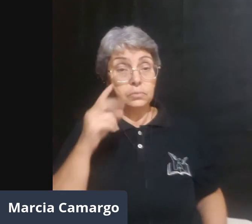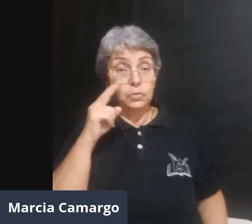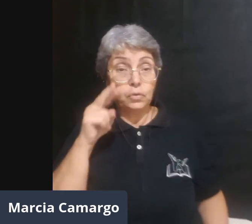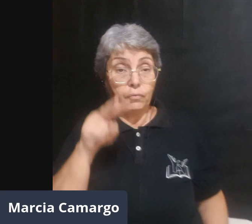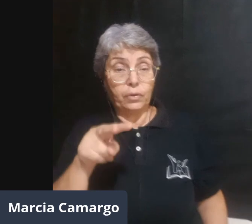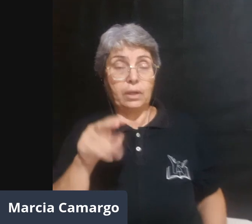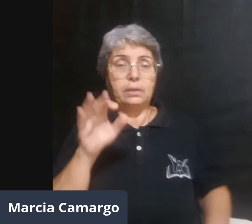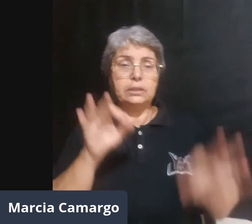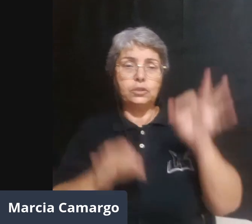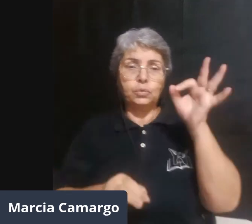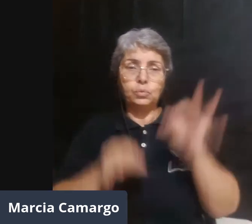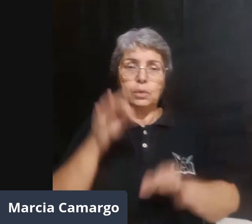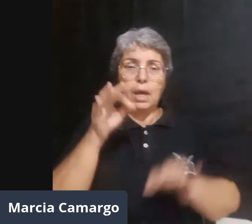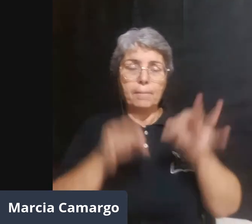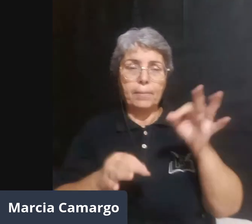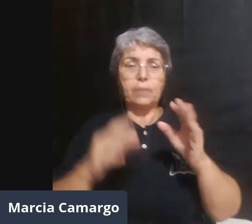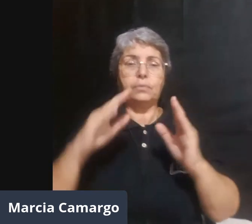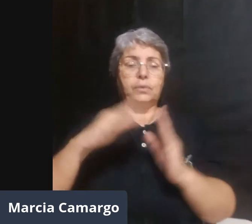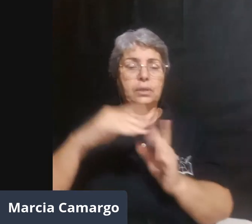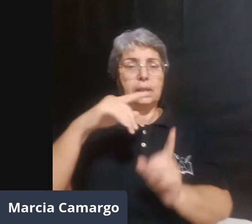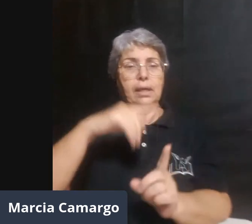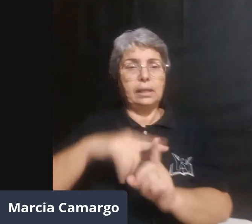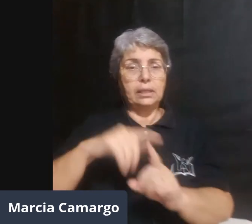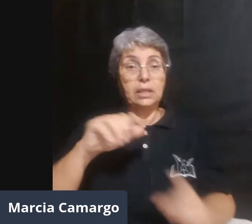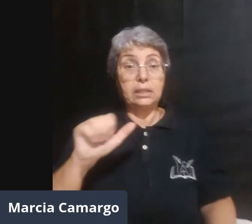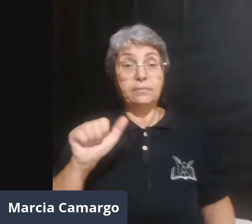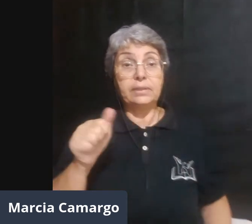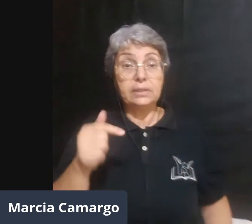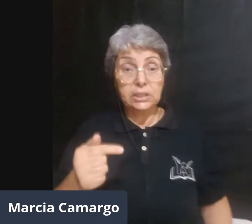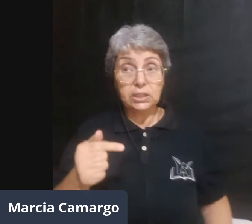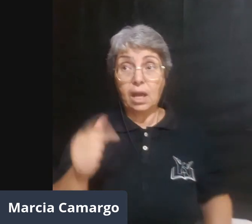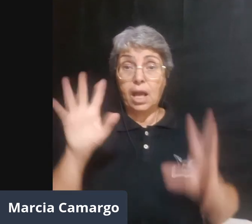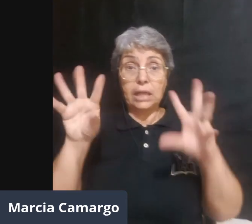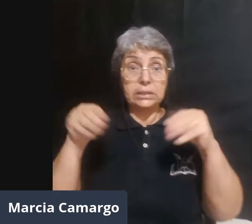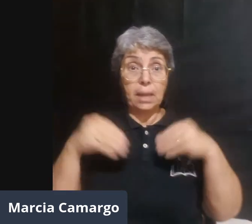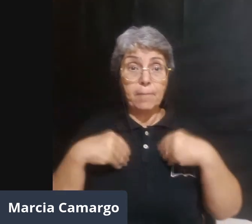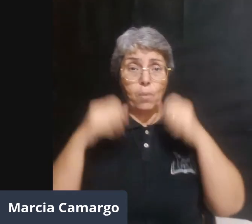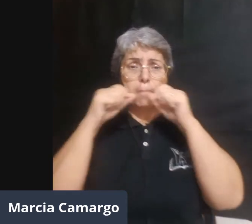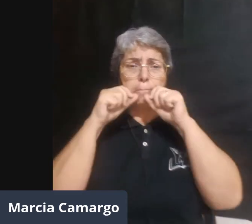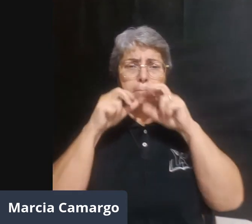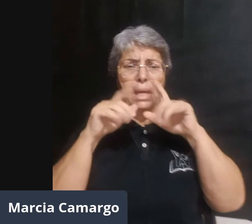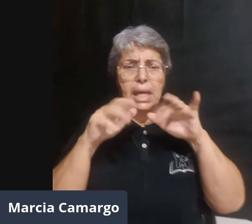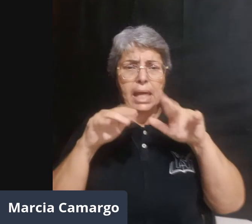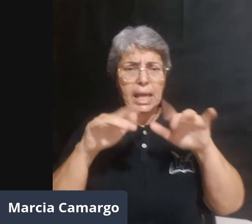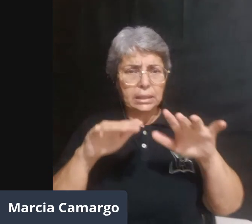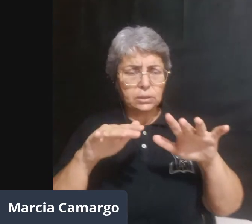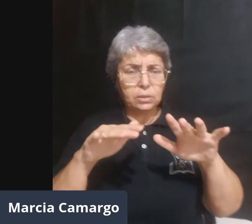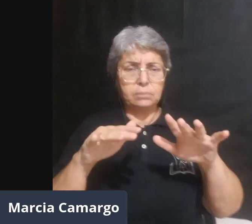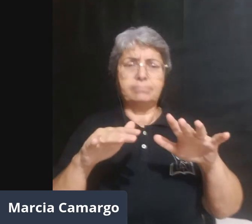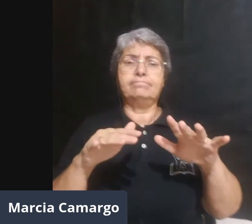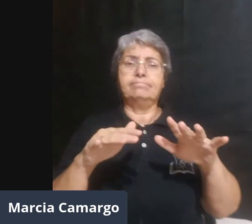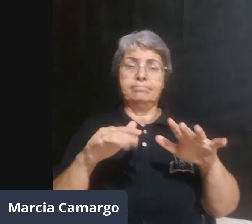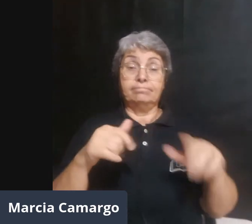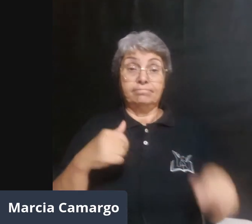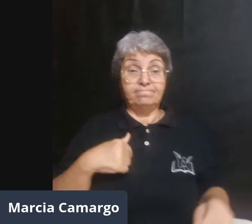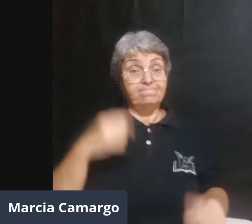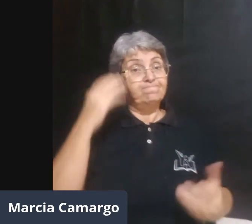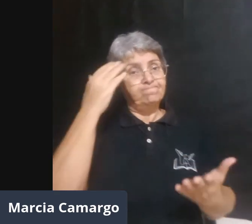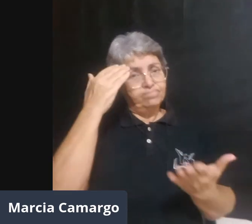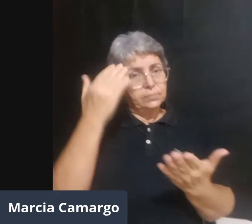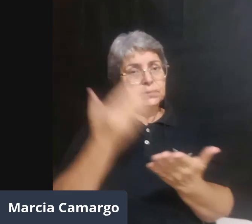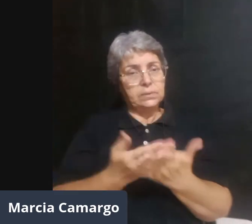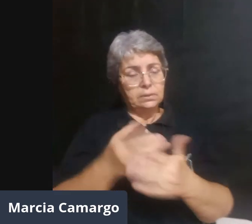do Sétimo Dia de acordo com as grandes bênçãos recebidas. Quero crer que ainda há tempo de